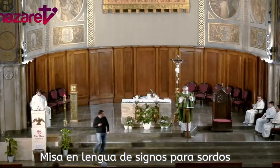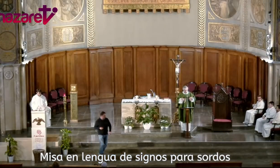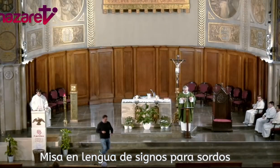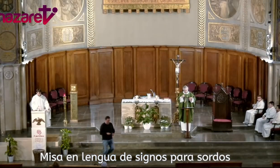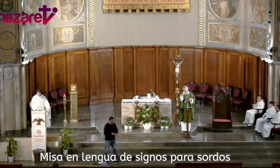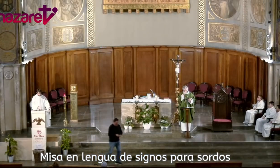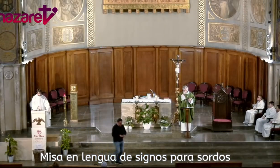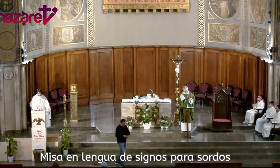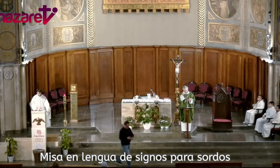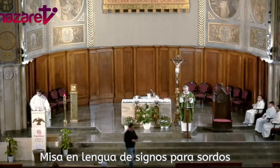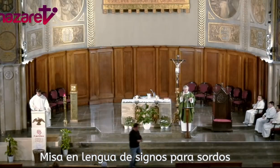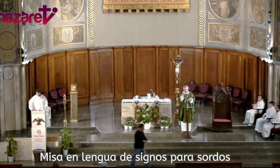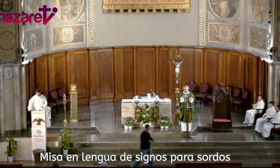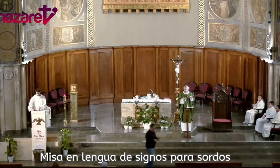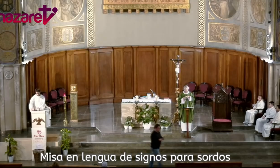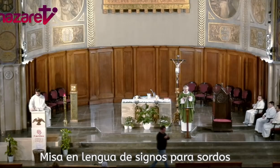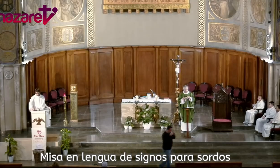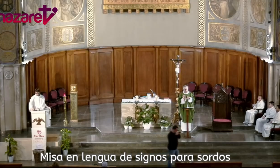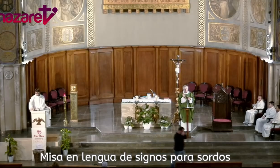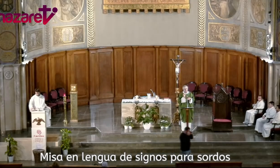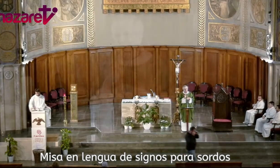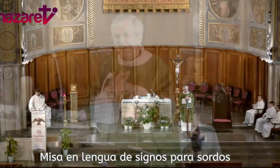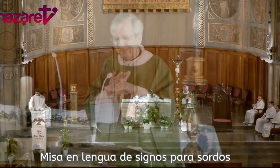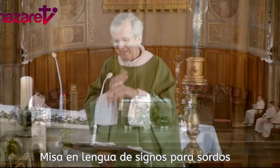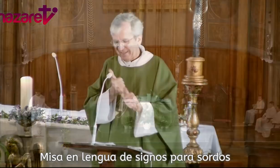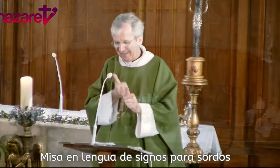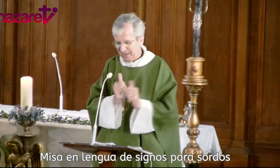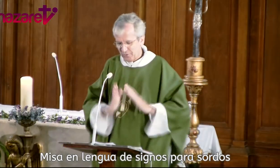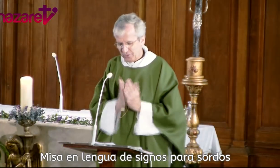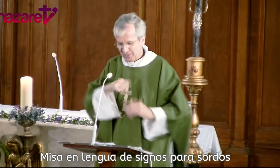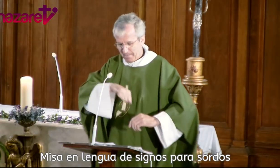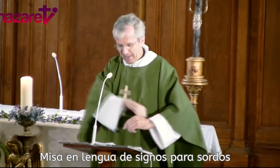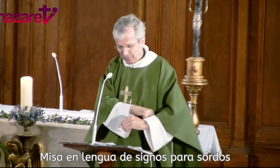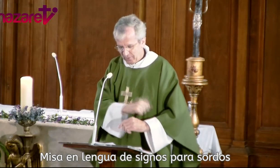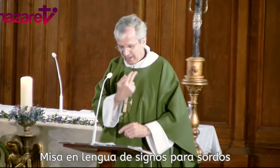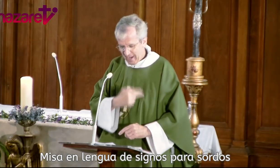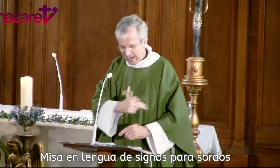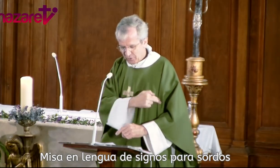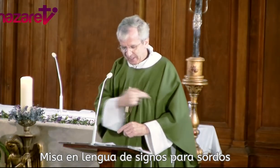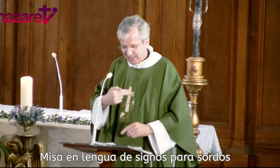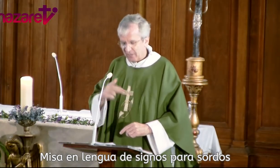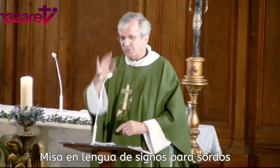Empezamos este domingo a leer la carta del apóstol San Pablo a los cristianos de